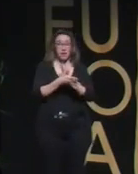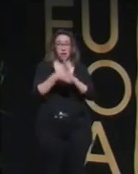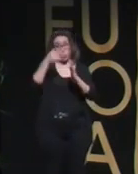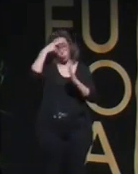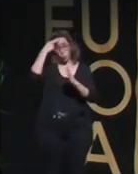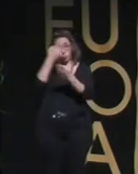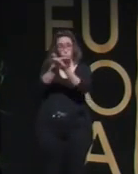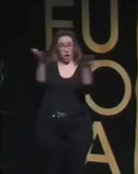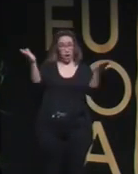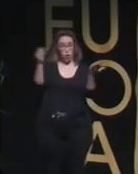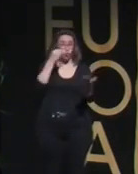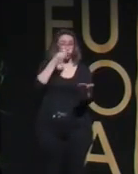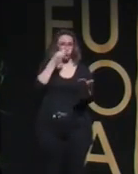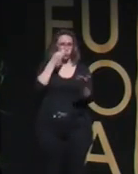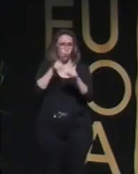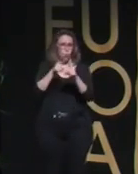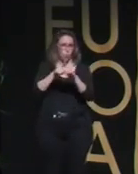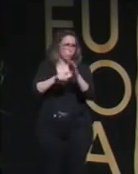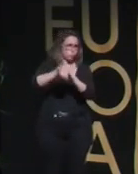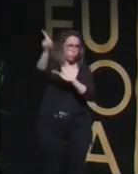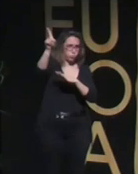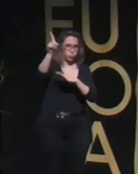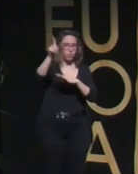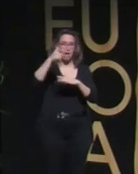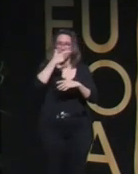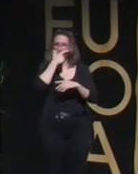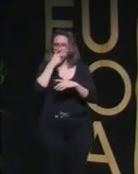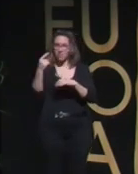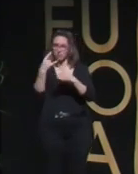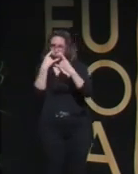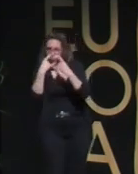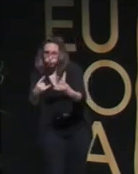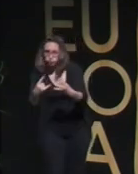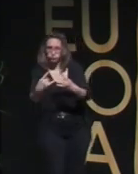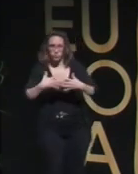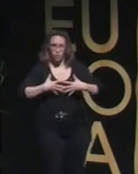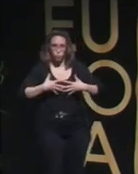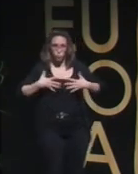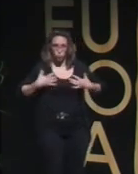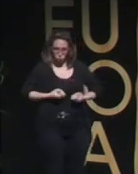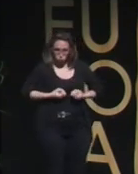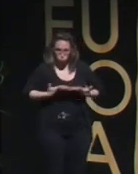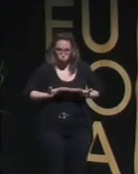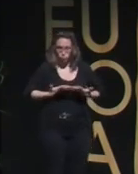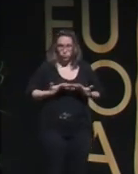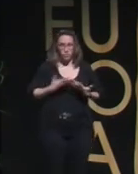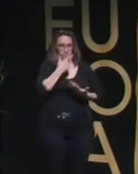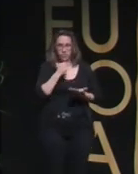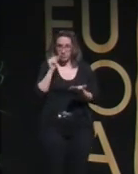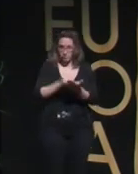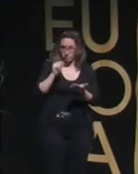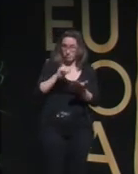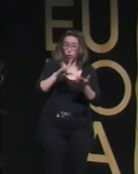sobra. Entonces es mucho más fácil generar una adicción en una emoción que meter un límite o una responsabilidad después de la